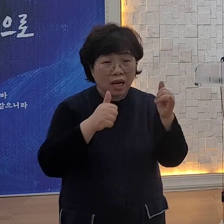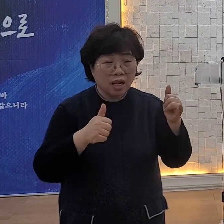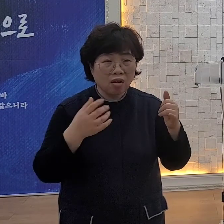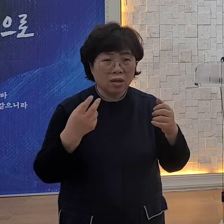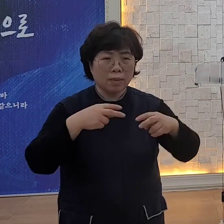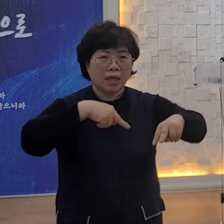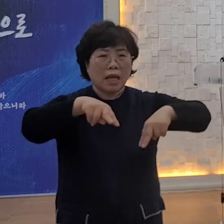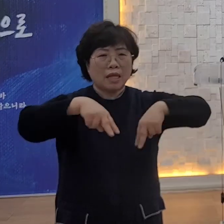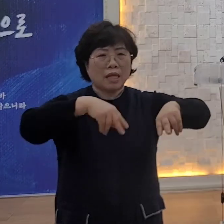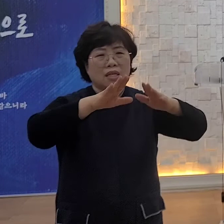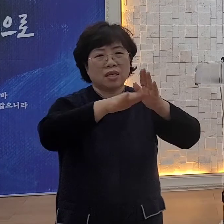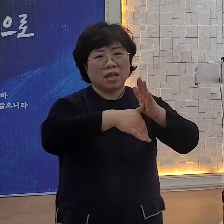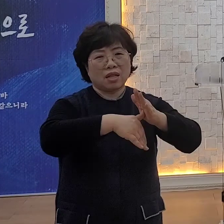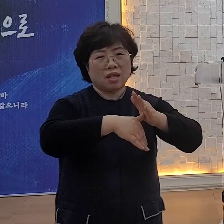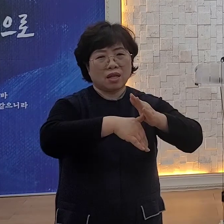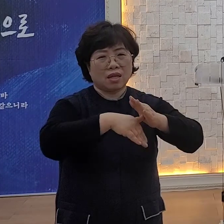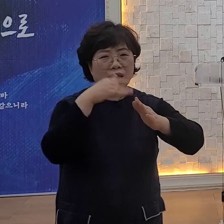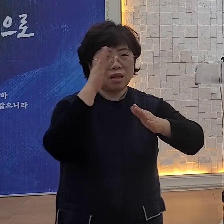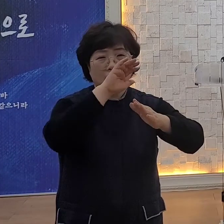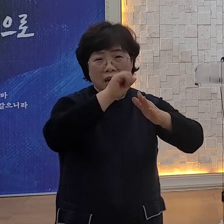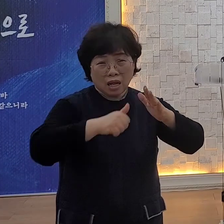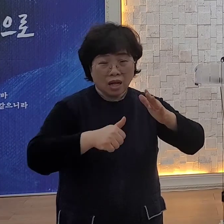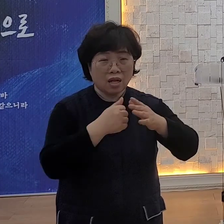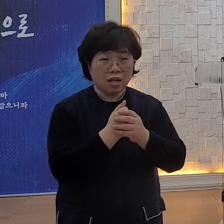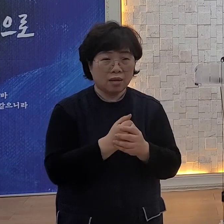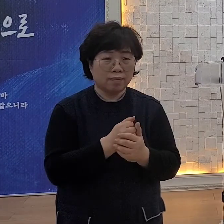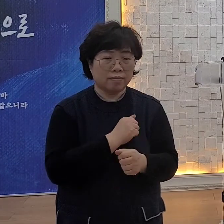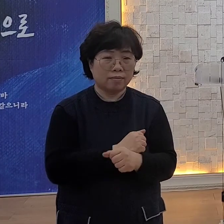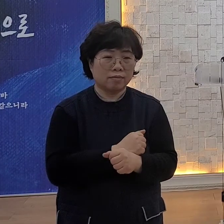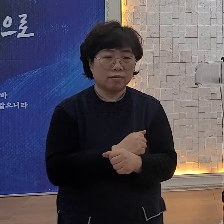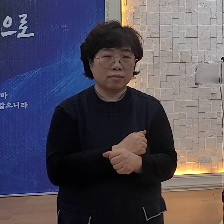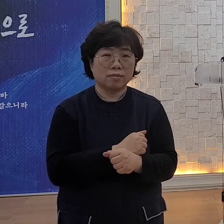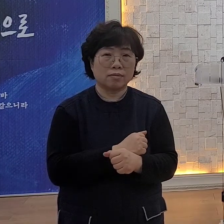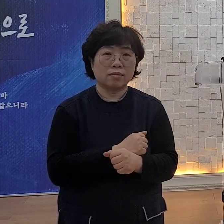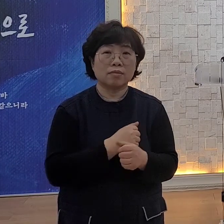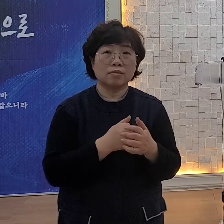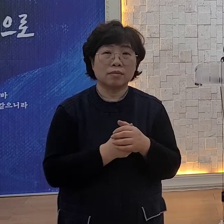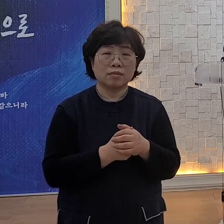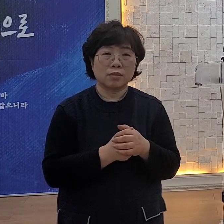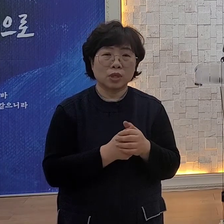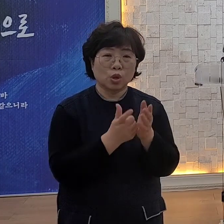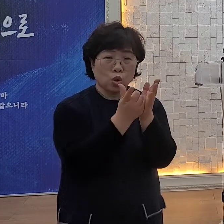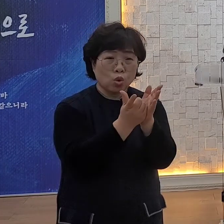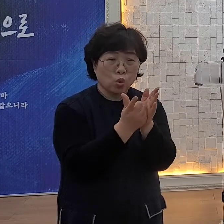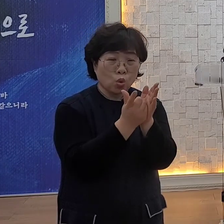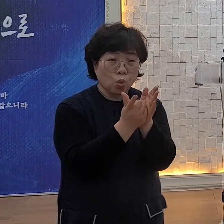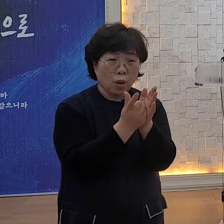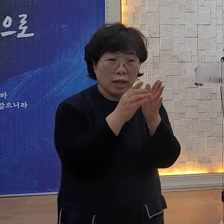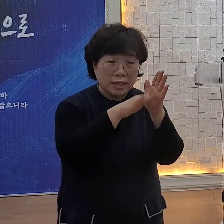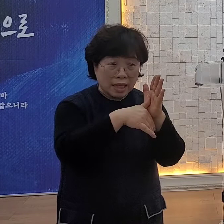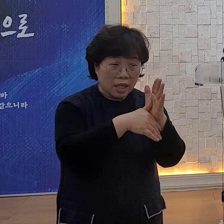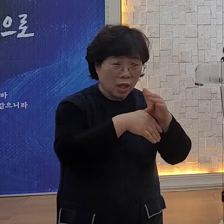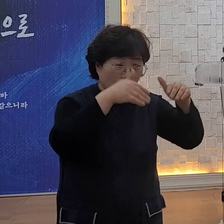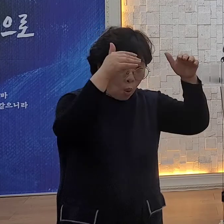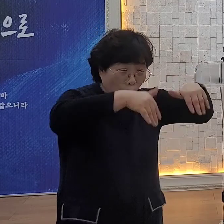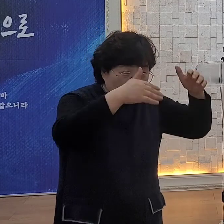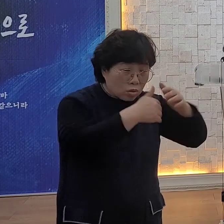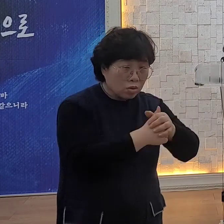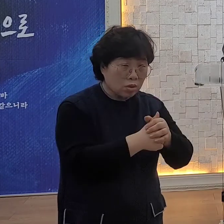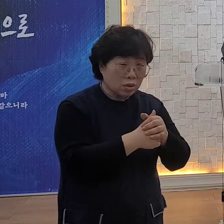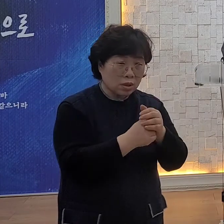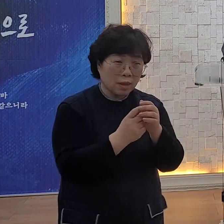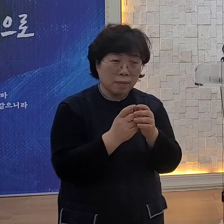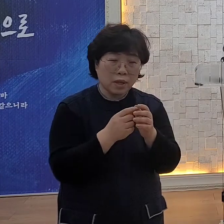사사시대였어요. 사사시대. 여러분, 사사시대, 그 시대는 성적으로,